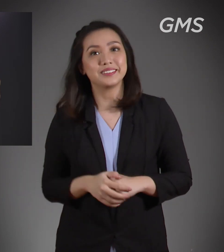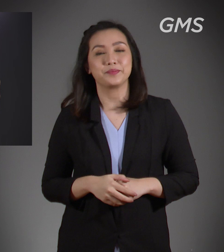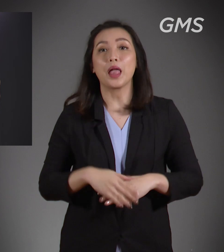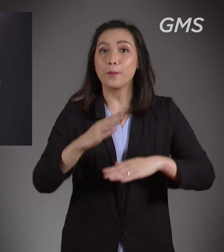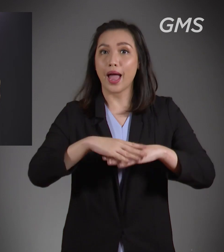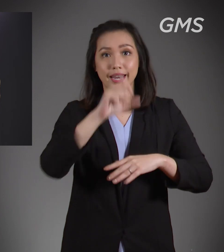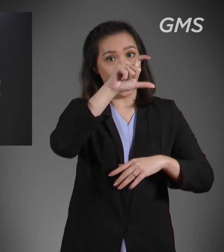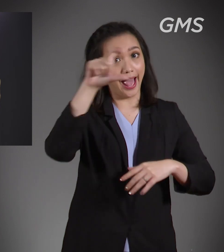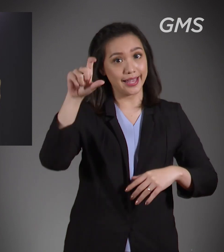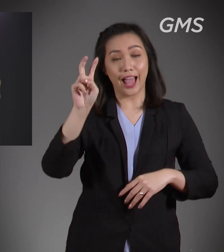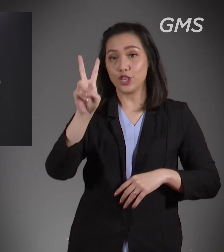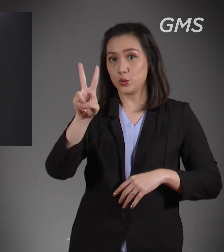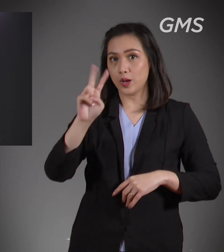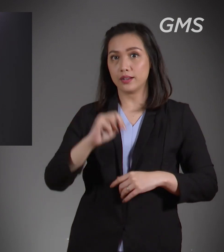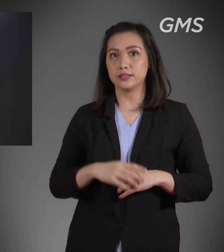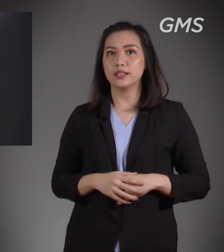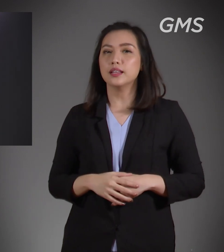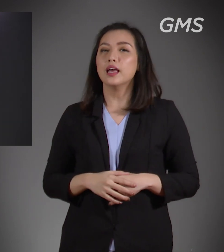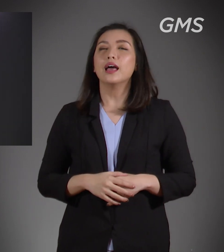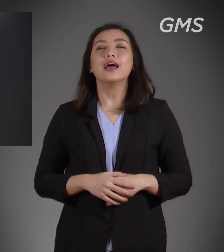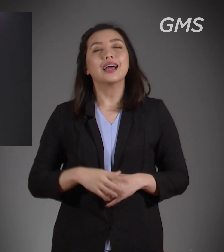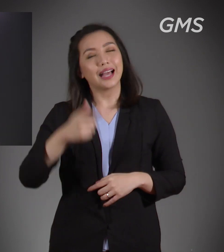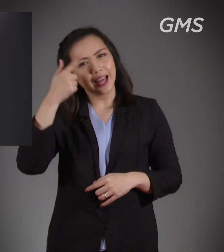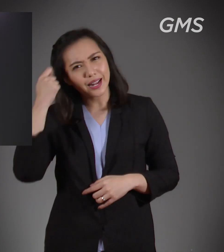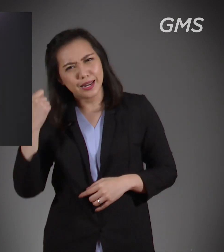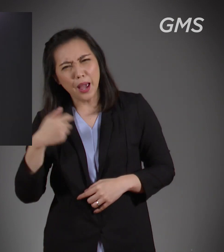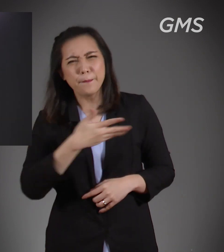ayat 2 kalimat terakhir, karena mereka berubah setia terhadap Tuhan.